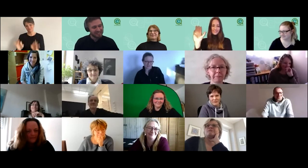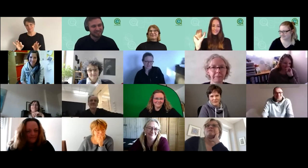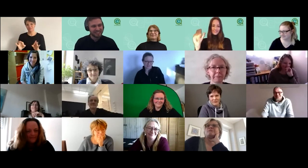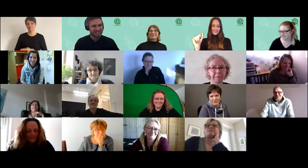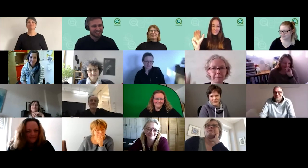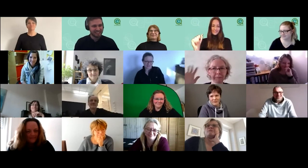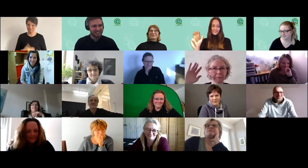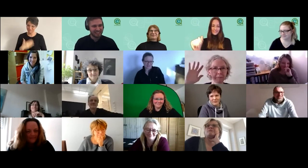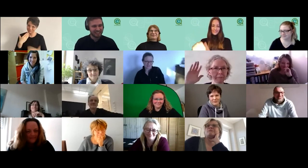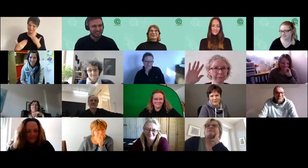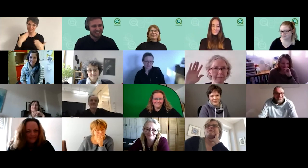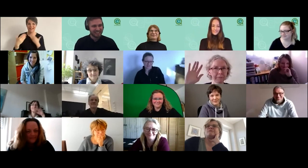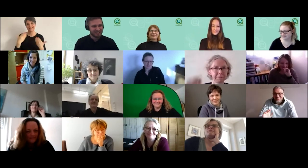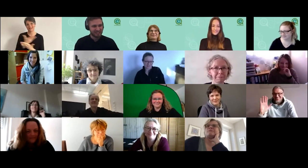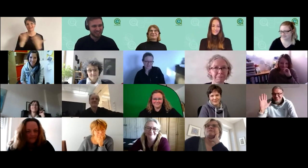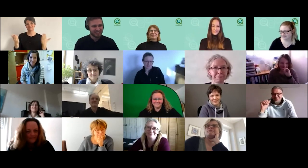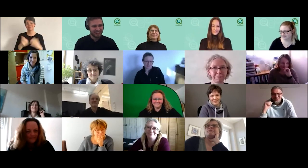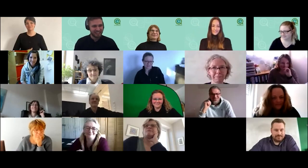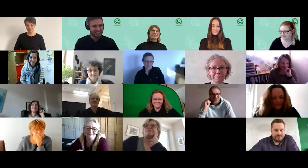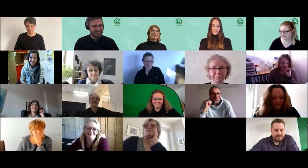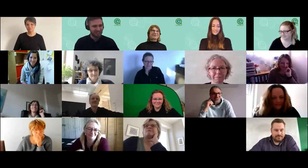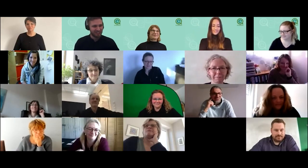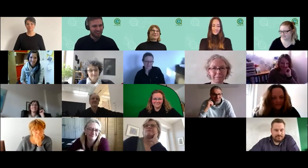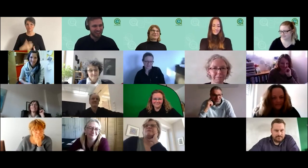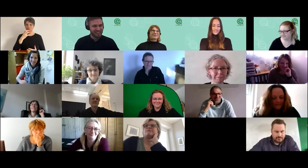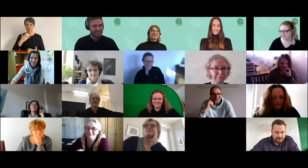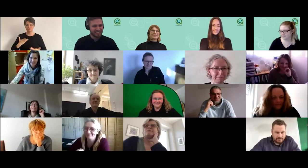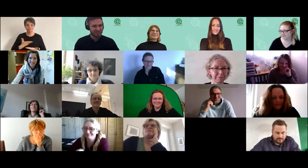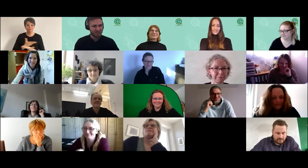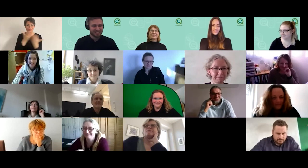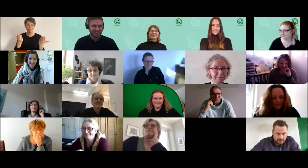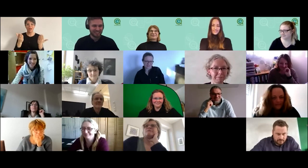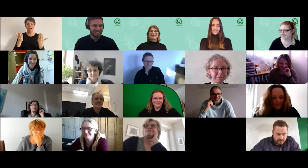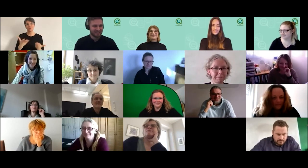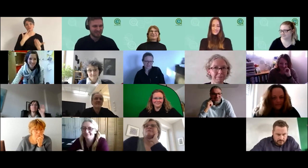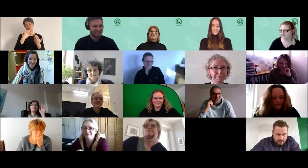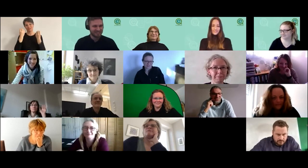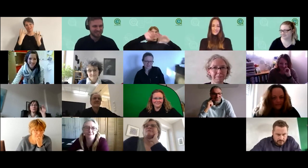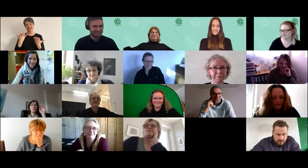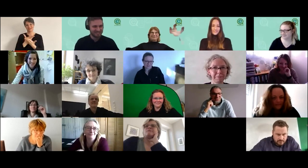Vielen, vielen herzlichen Dank und Ihnen allen noch einen schönen Tag.